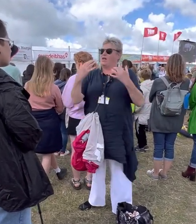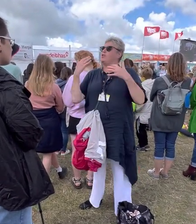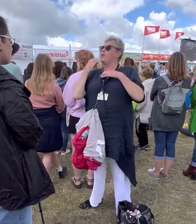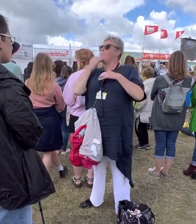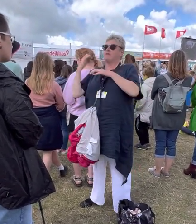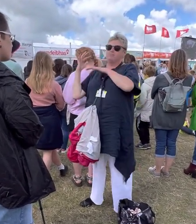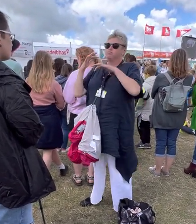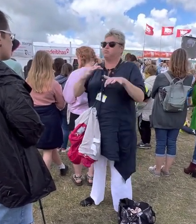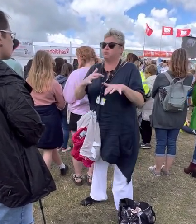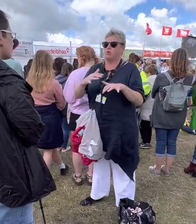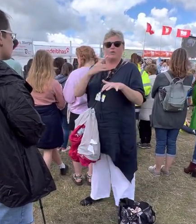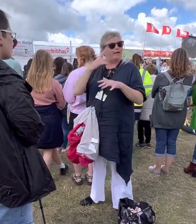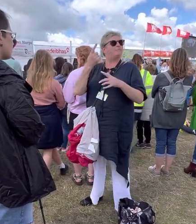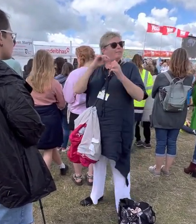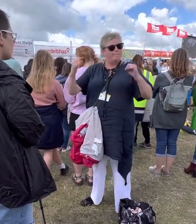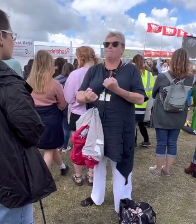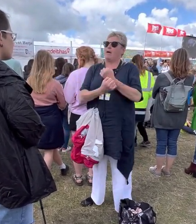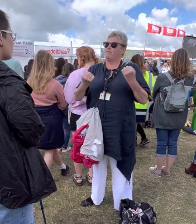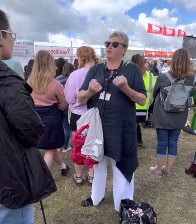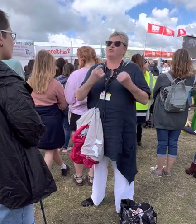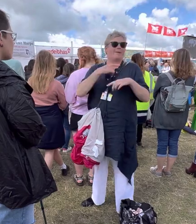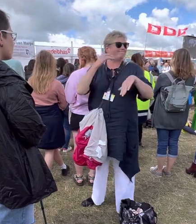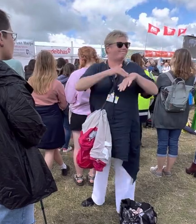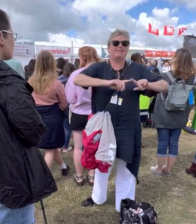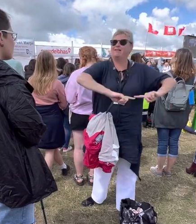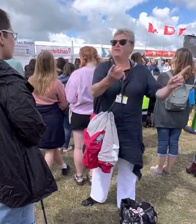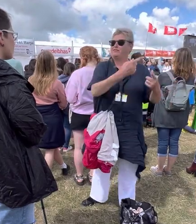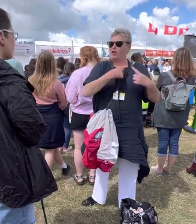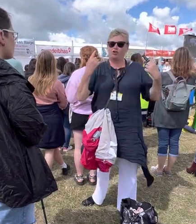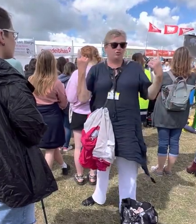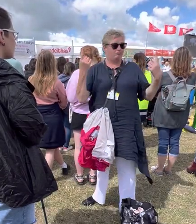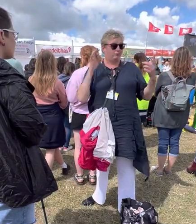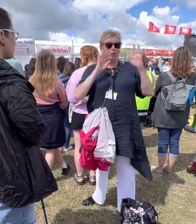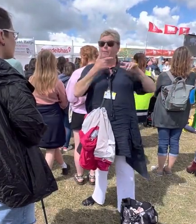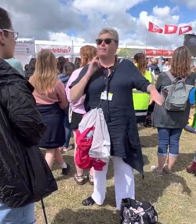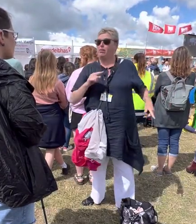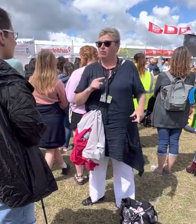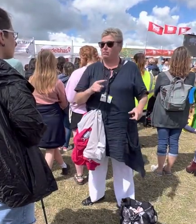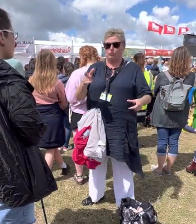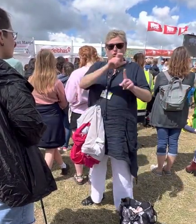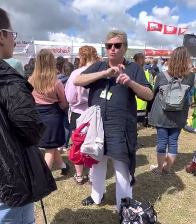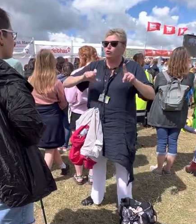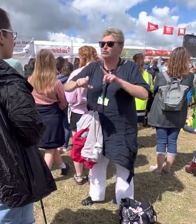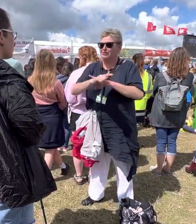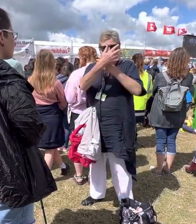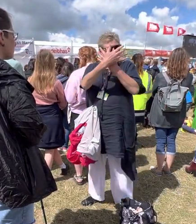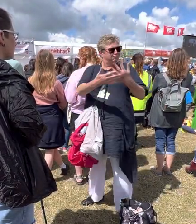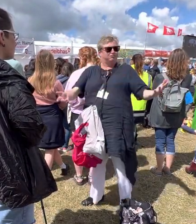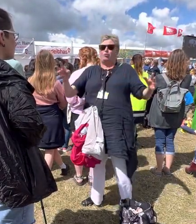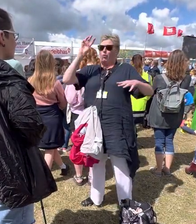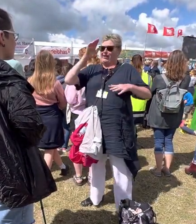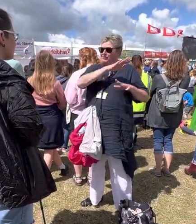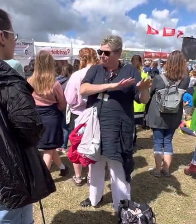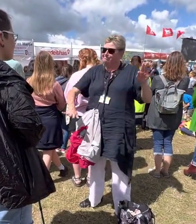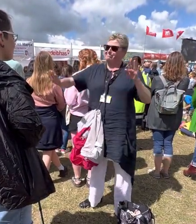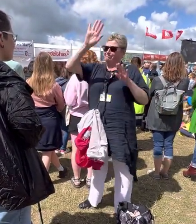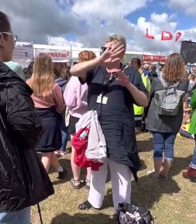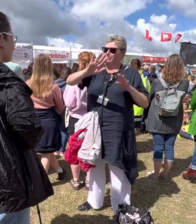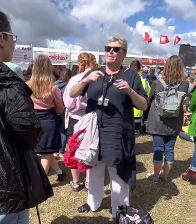wir bwer i wneud gwahaniaeth i'n pobl ifanc, ein cymunedau ar draws Gymru gyfan, a sicrhau y